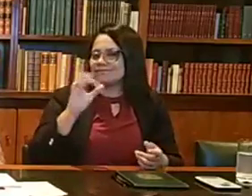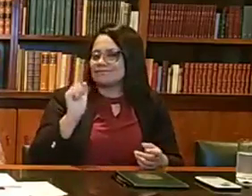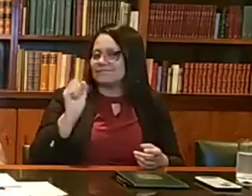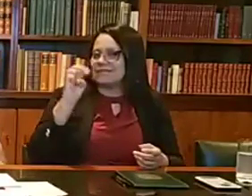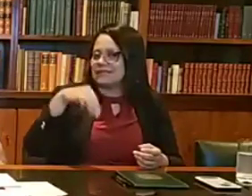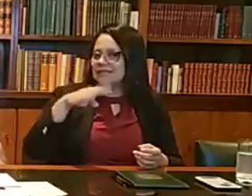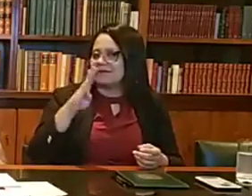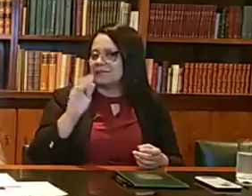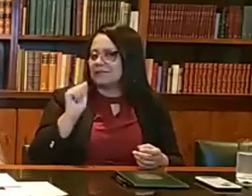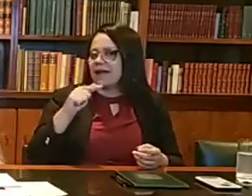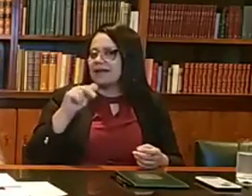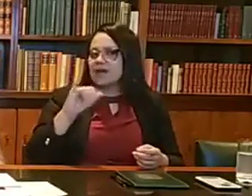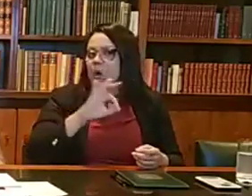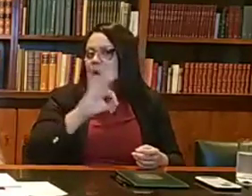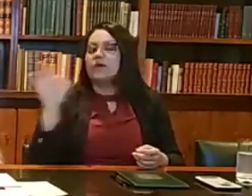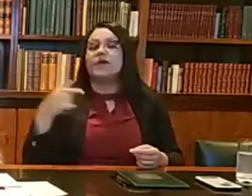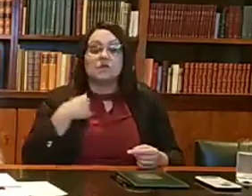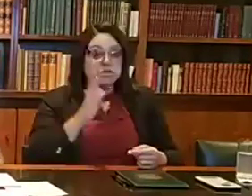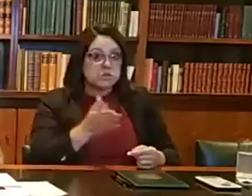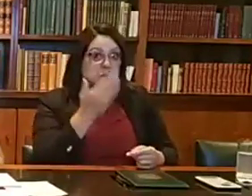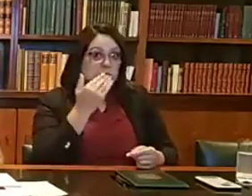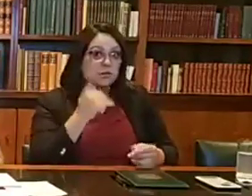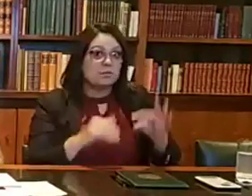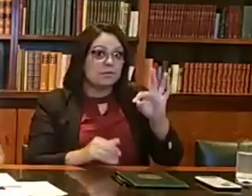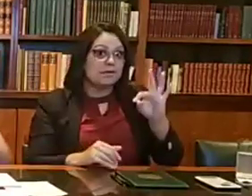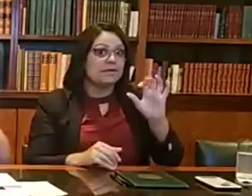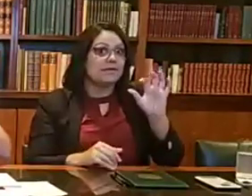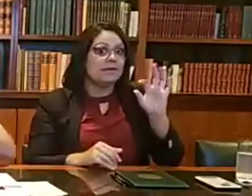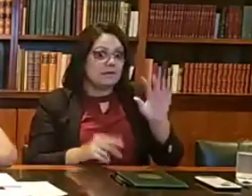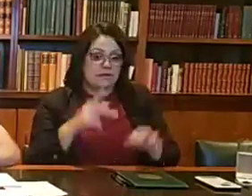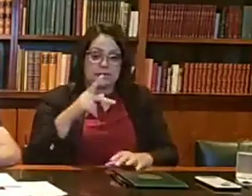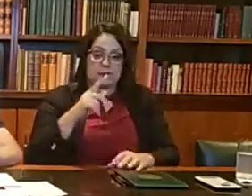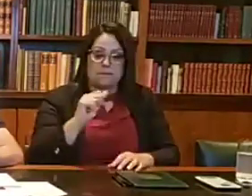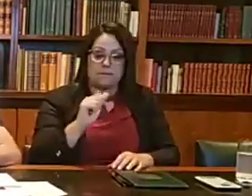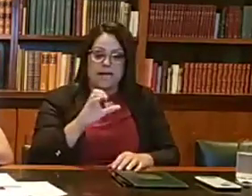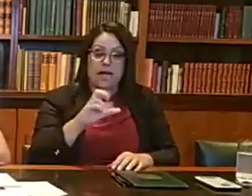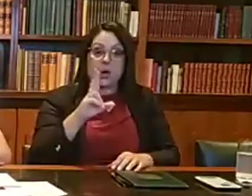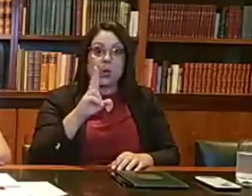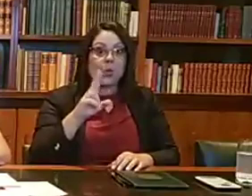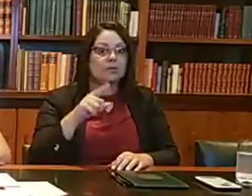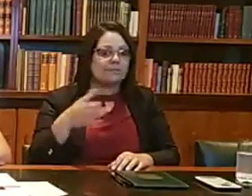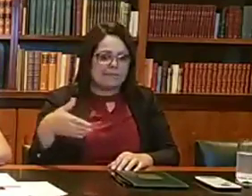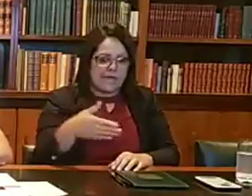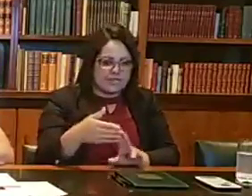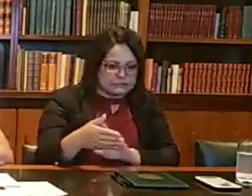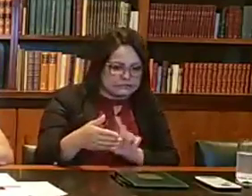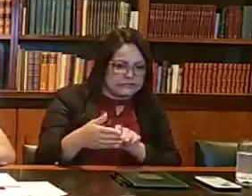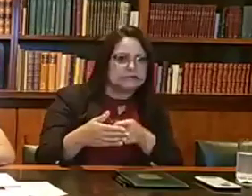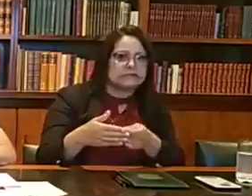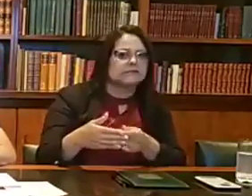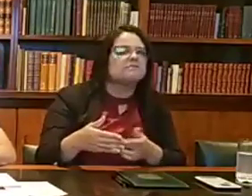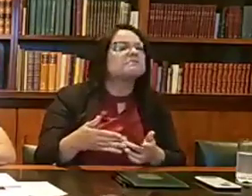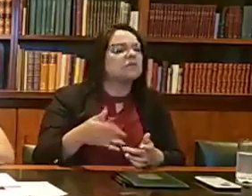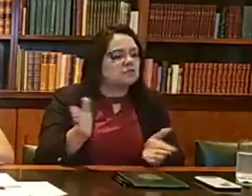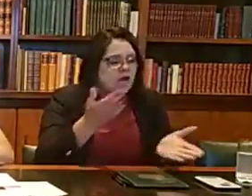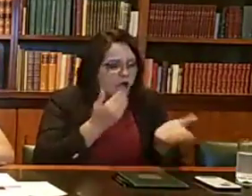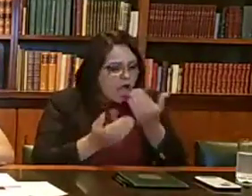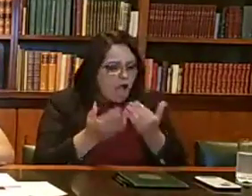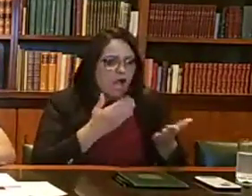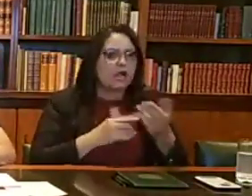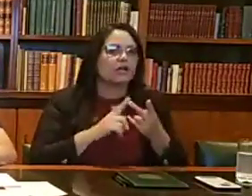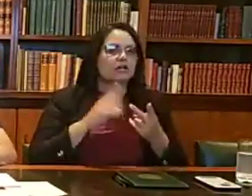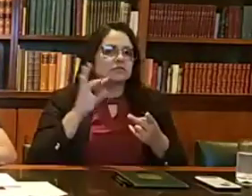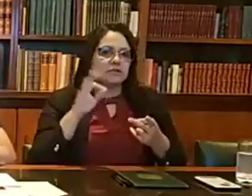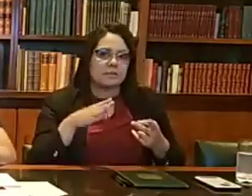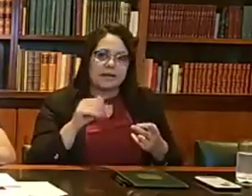né? Eu comi o pacu quando servi em Niuaque, Mato Grosso do Sul, né? 79, 80, 81, lá tinha pacu, mas tinha o tambaqui